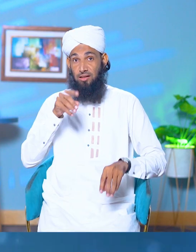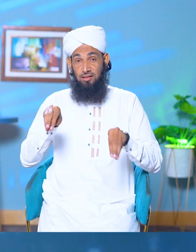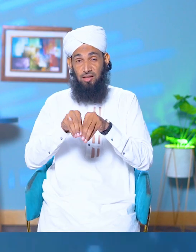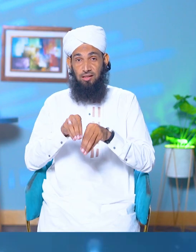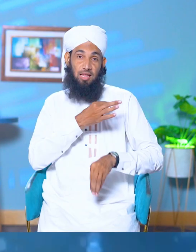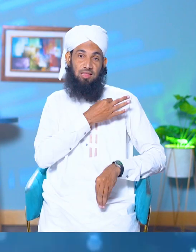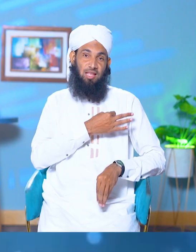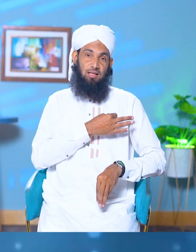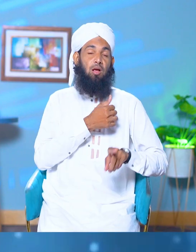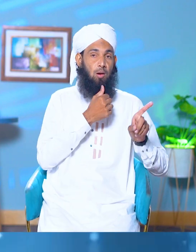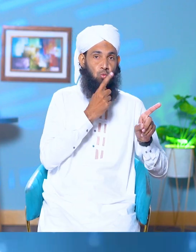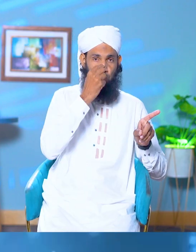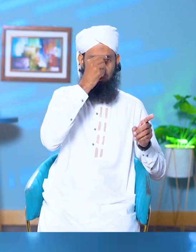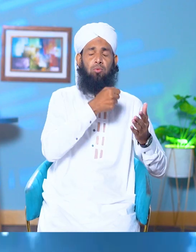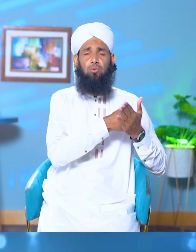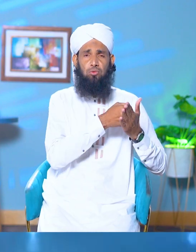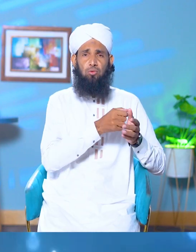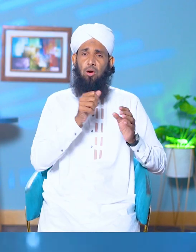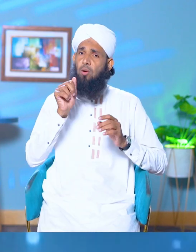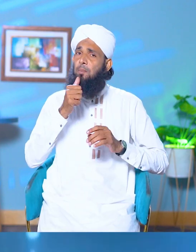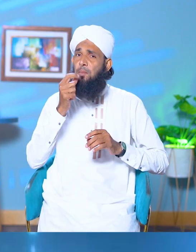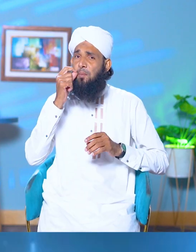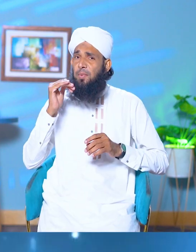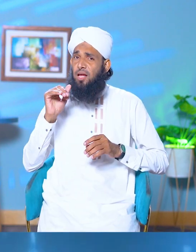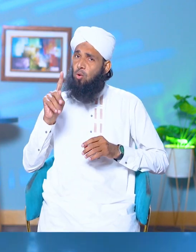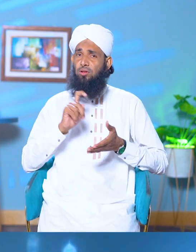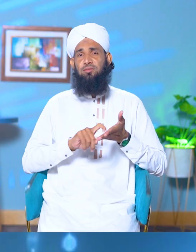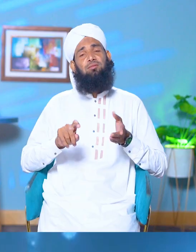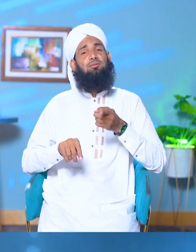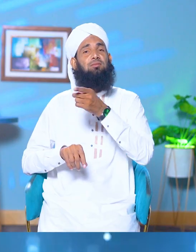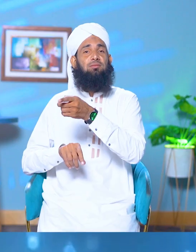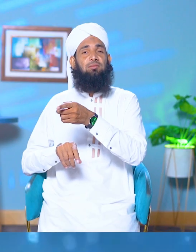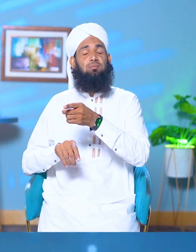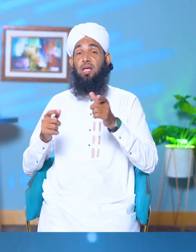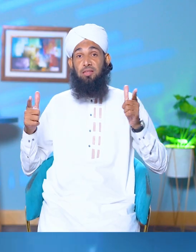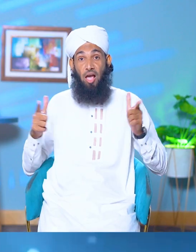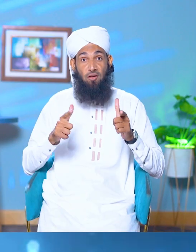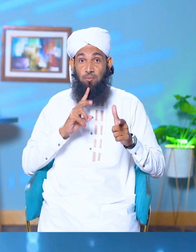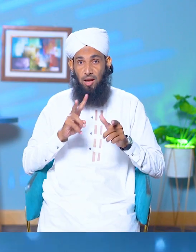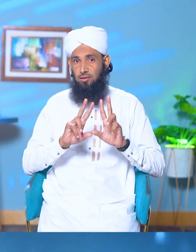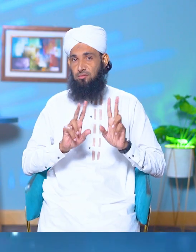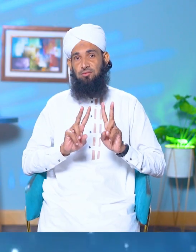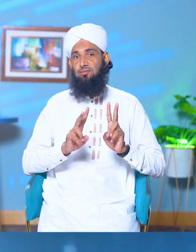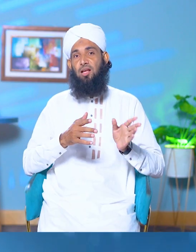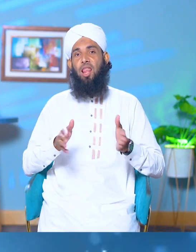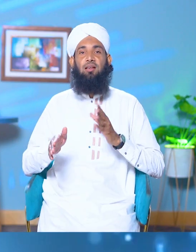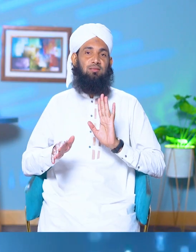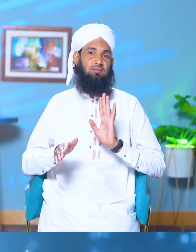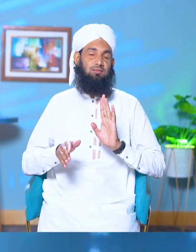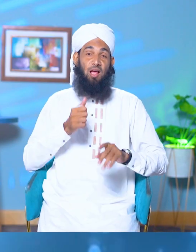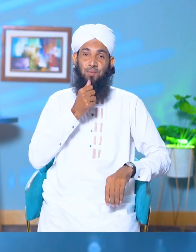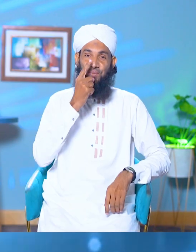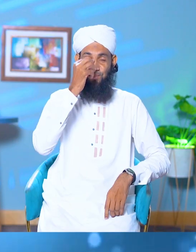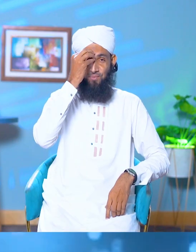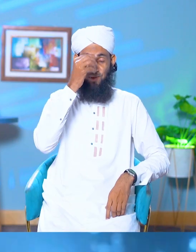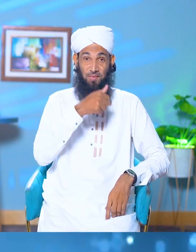چاہیے، تو بالکل ماں باپ کو اس کی بات ماننی چاہیے۔ عشق مجازی کی بات نہیں کر رہا، یہاں میں ایک جنرل بات کر رہا ہوں۔